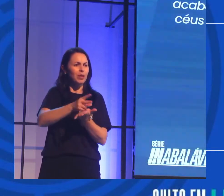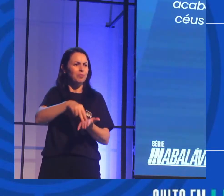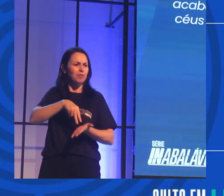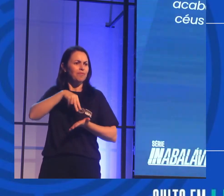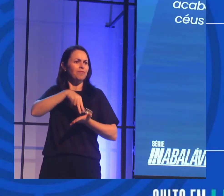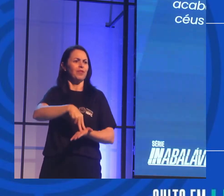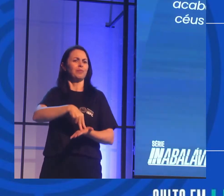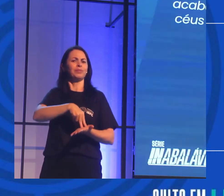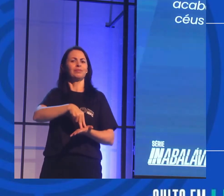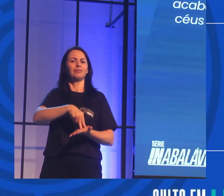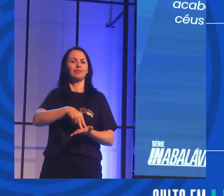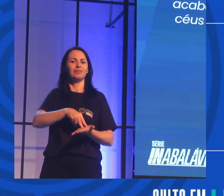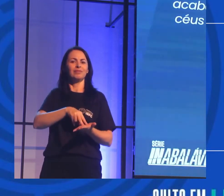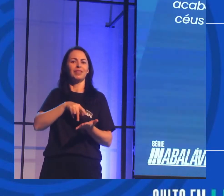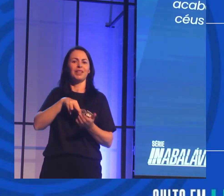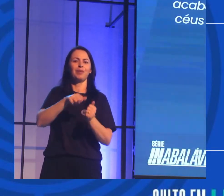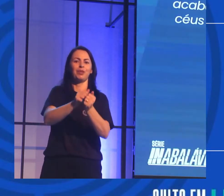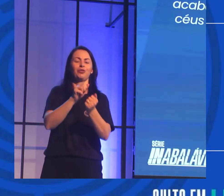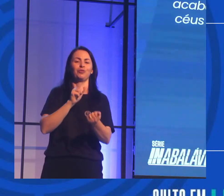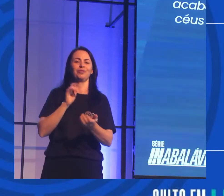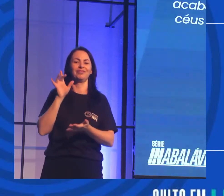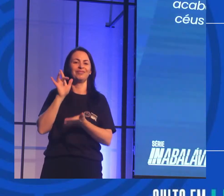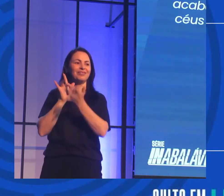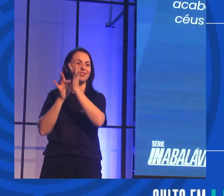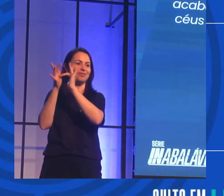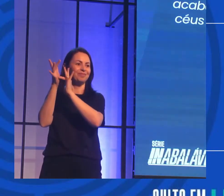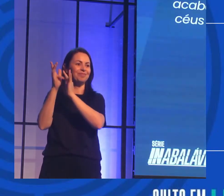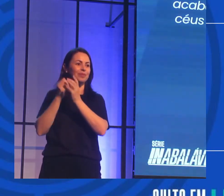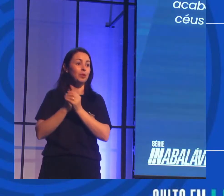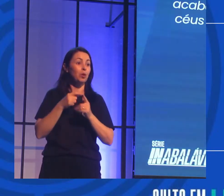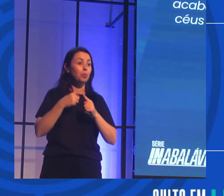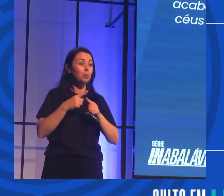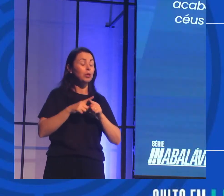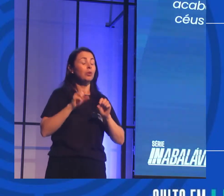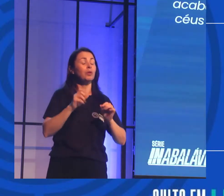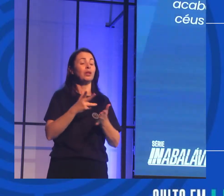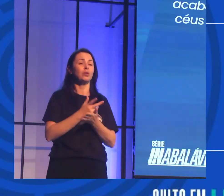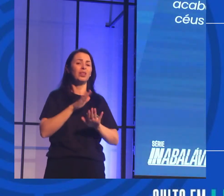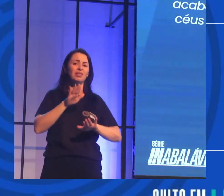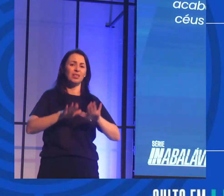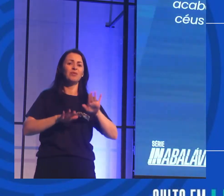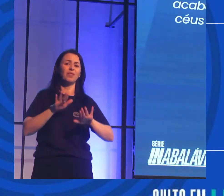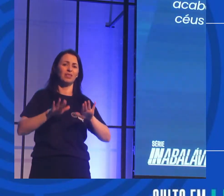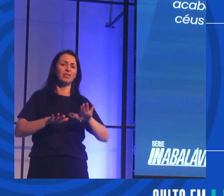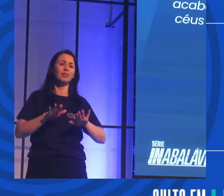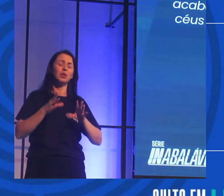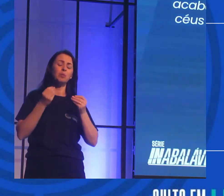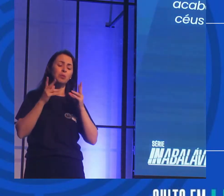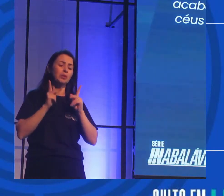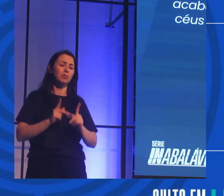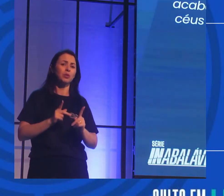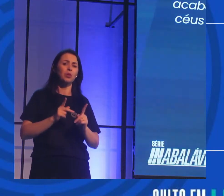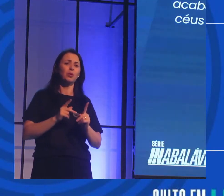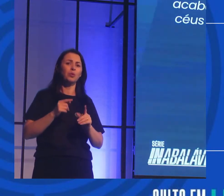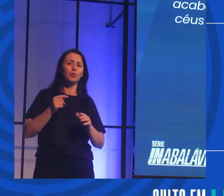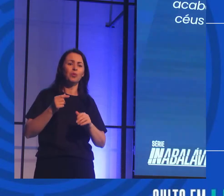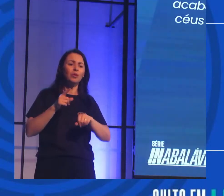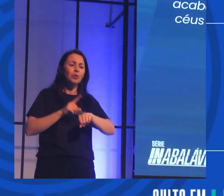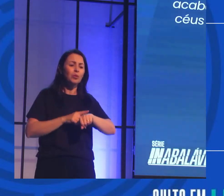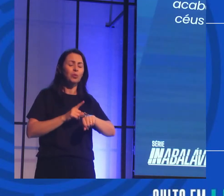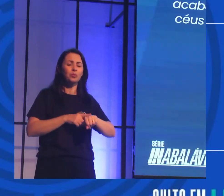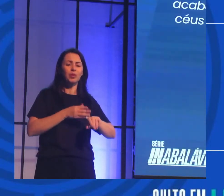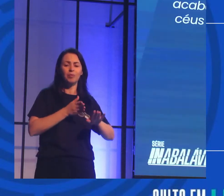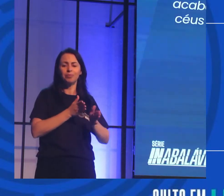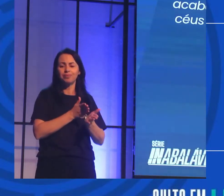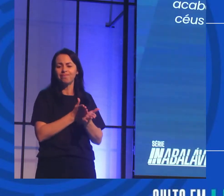caminhada. Infelizmente eu sou obrigado a dizer, muitos com o passar do tempo não terminam a sua caminhada firmes e